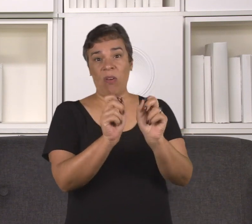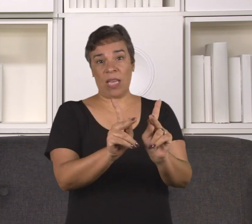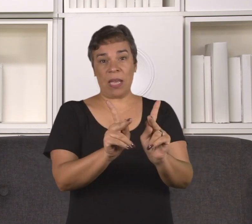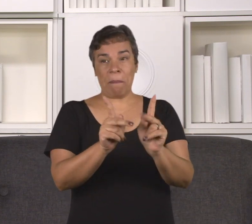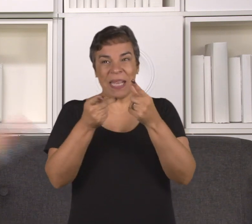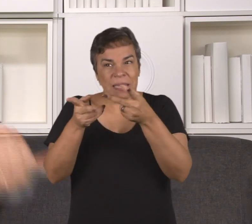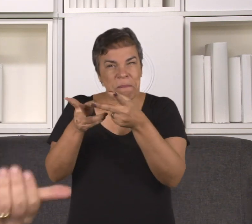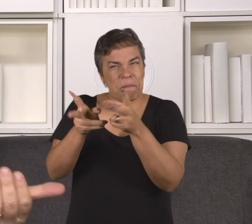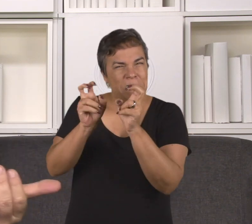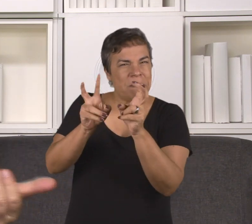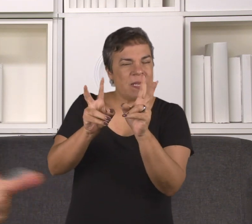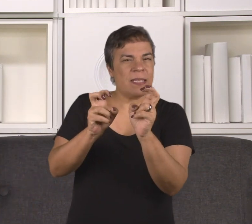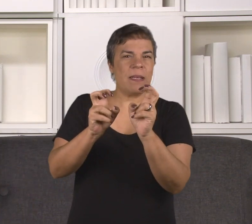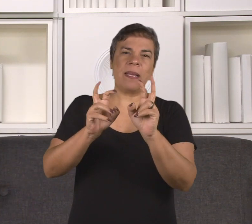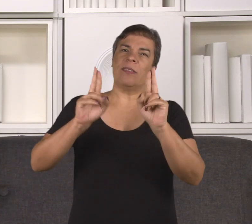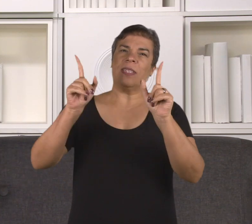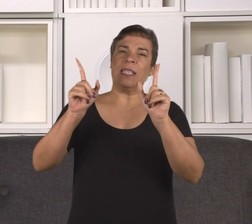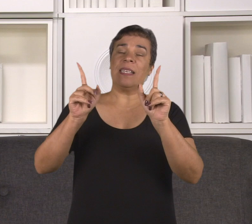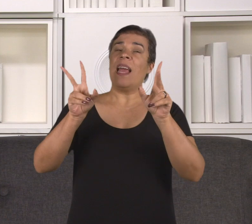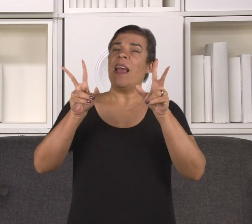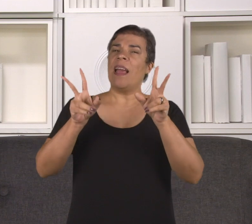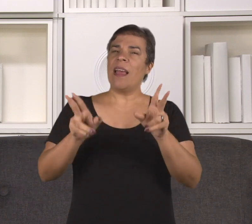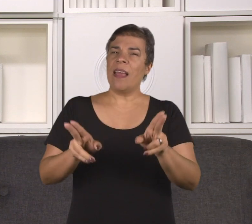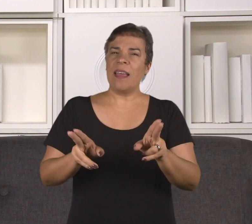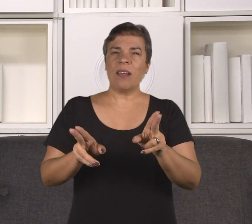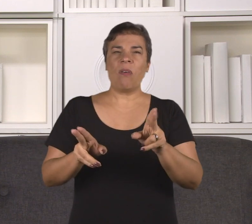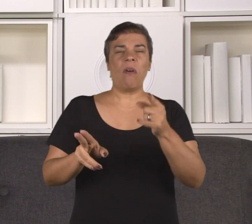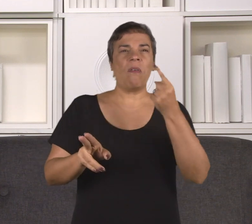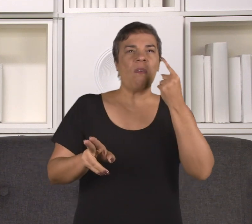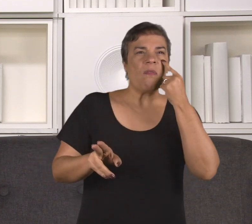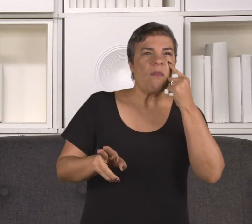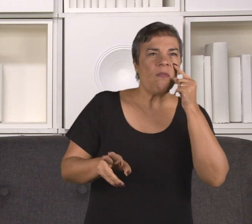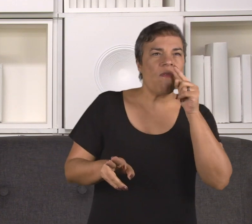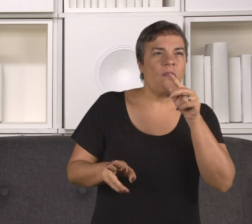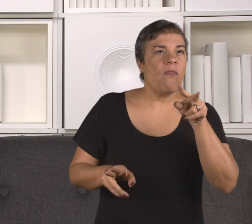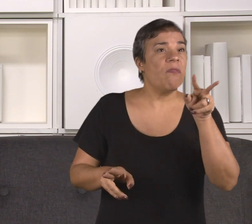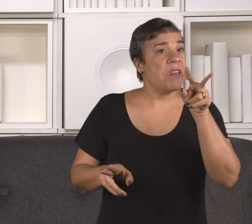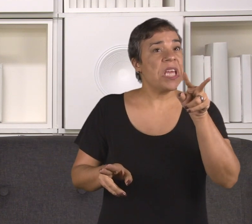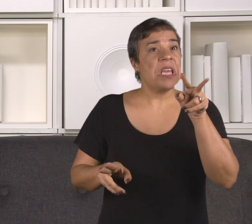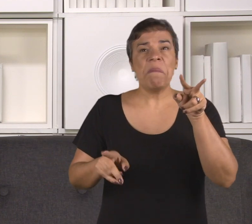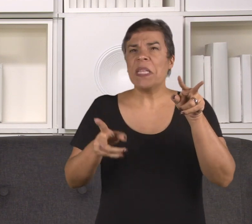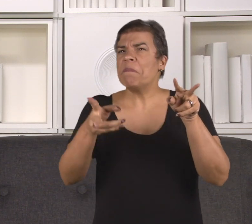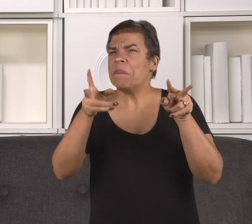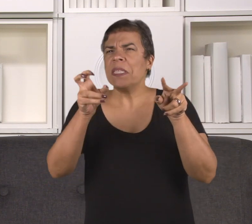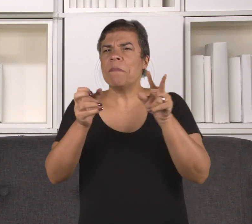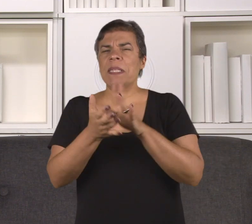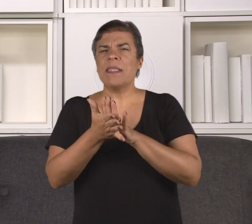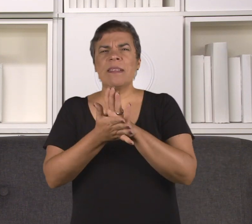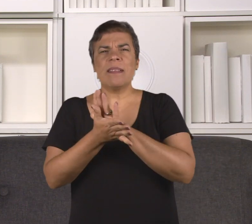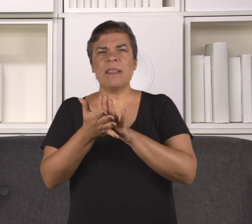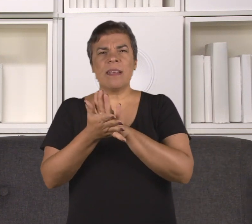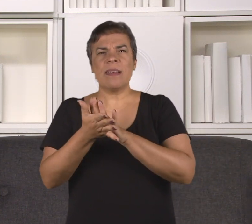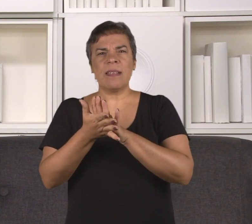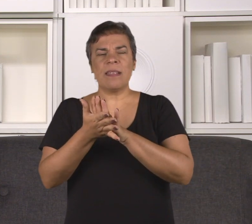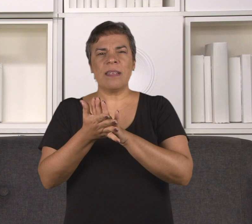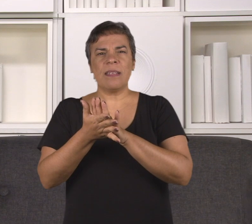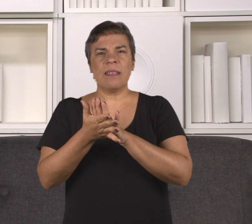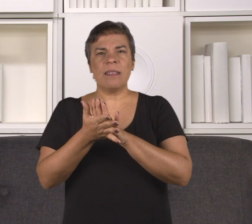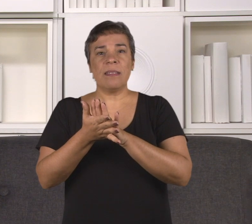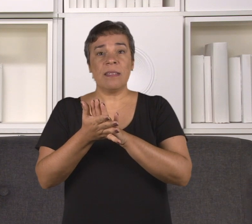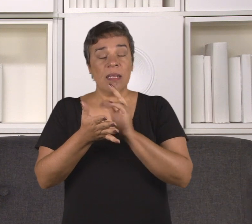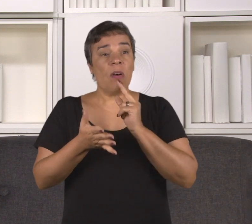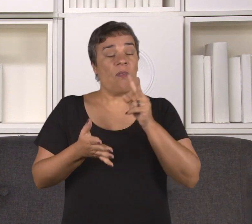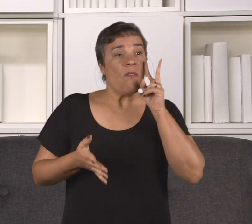como ouvir é diferente de escutar. A gente ouve, mas não escuta. Ouvir é uma experiência